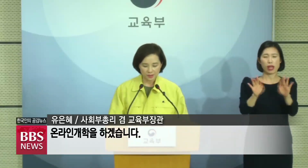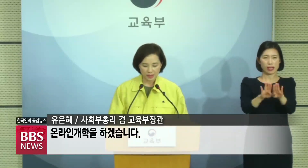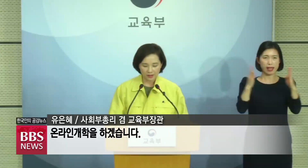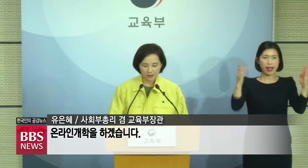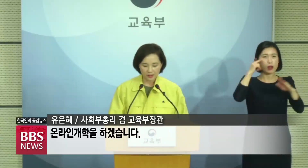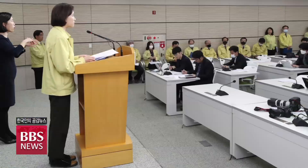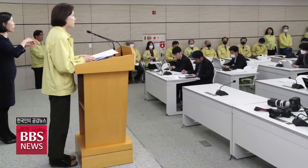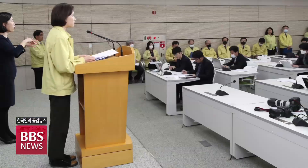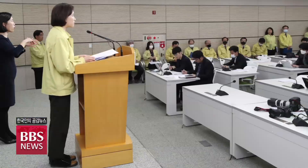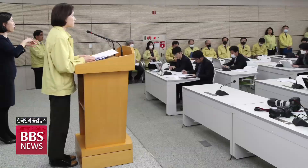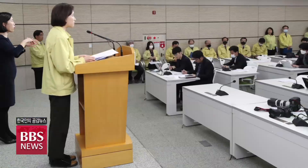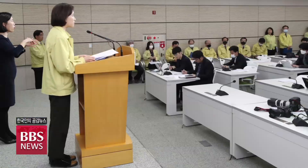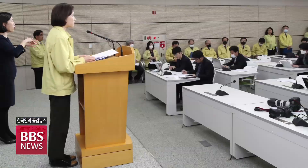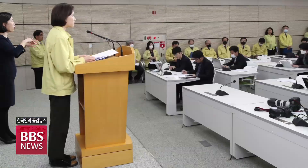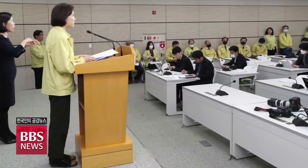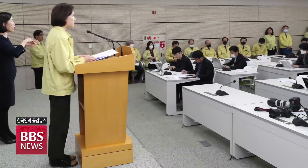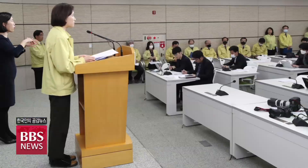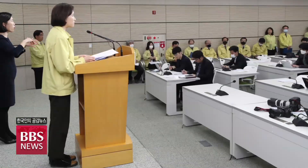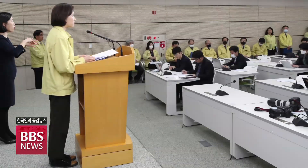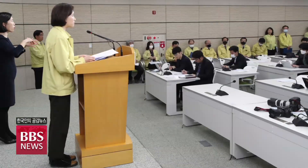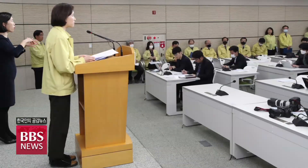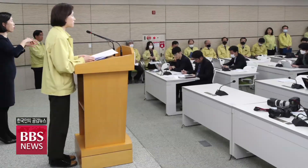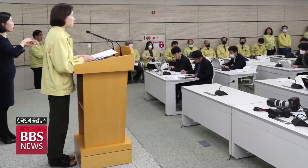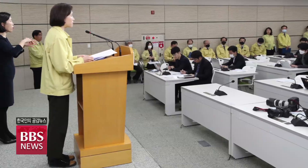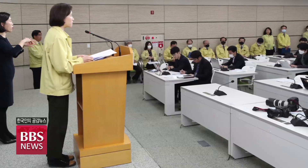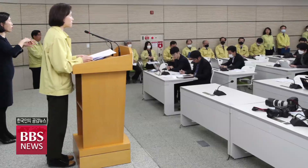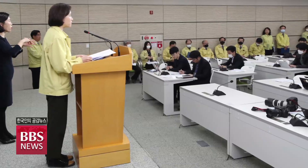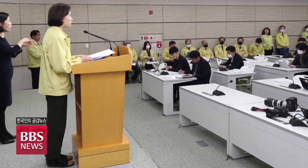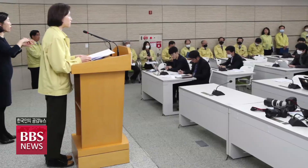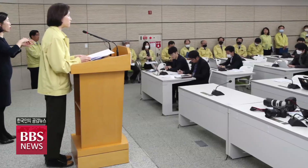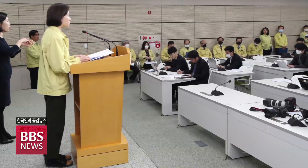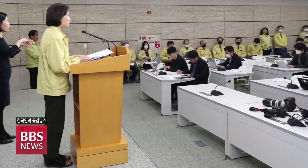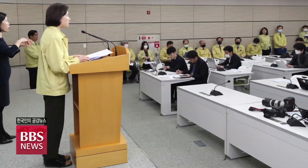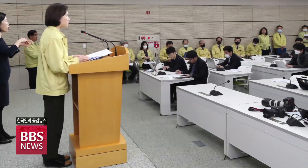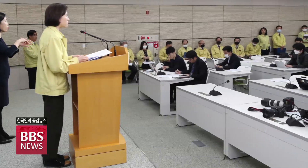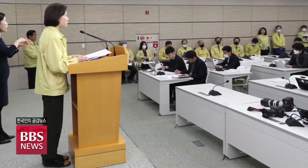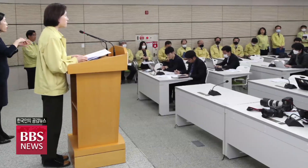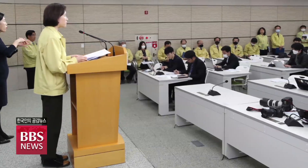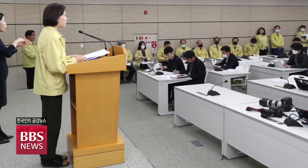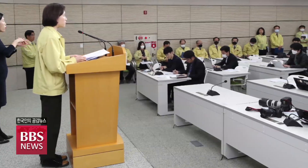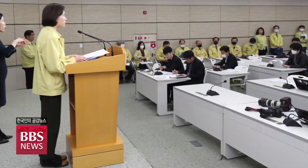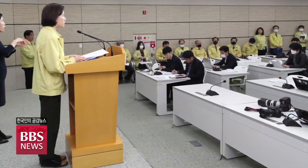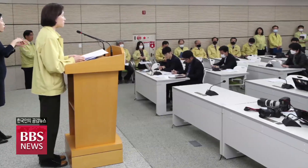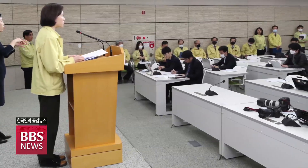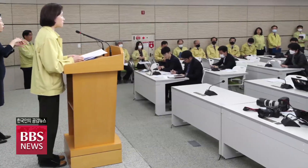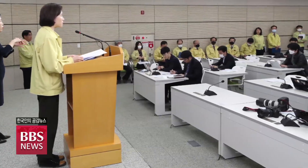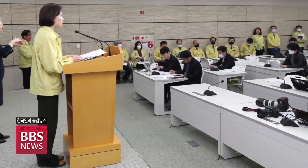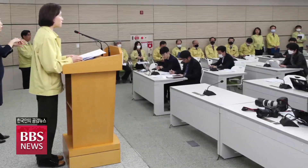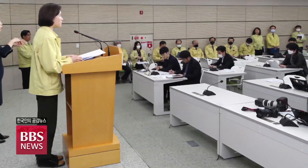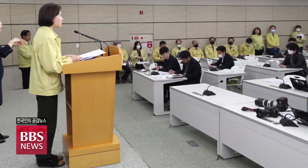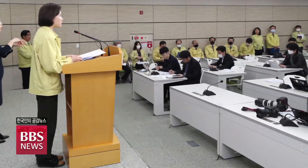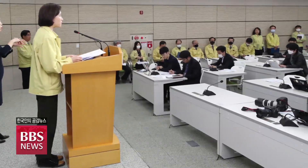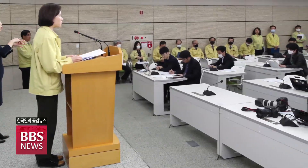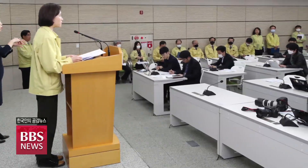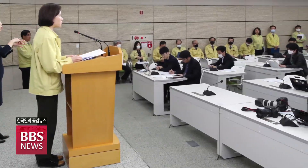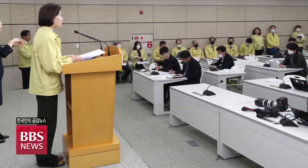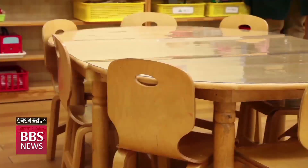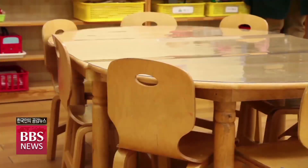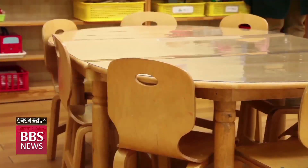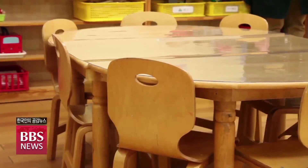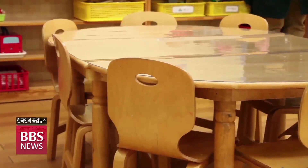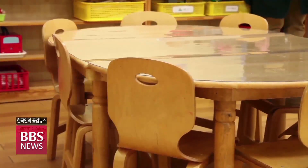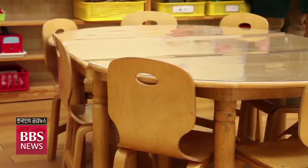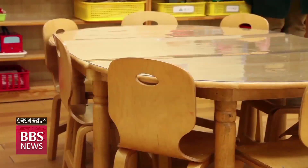하겠습니다 이 기간 원격 수업은 법정 수업 일수에 포함되며 유천은 등원 기준이 충족될 때까지